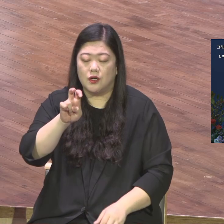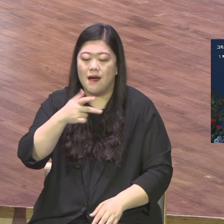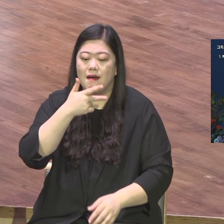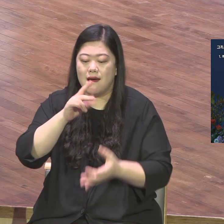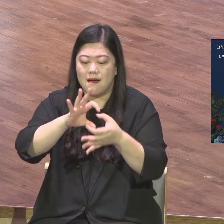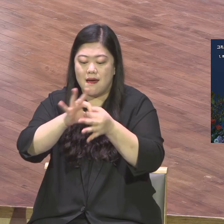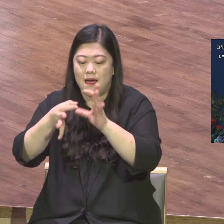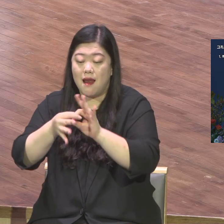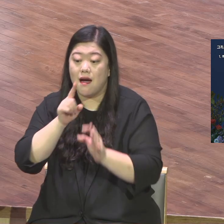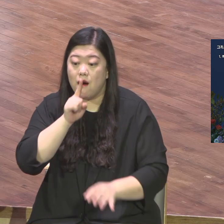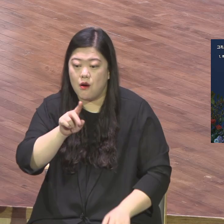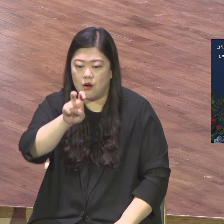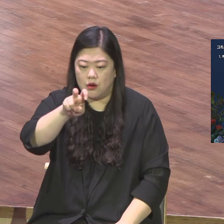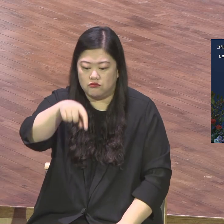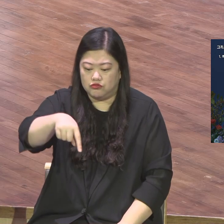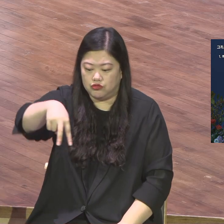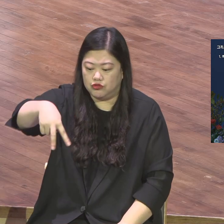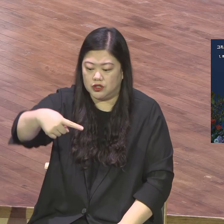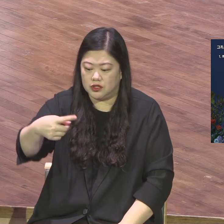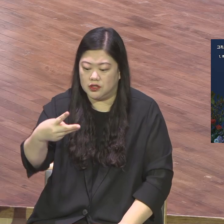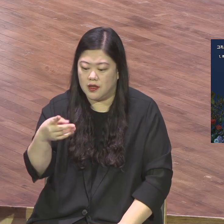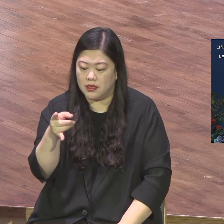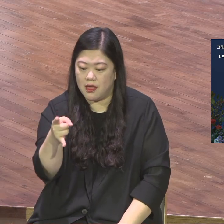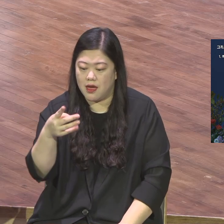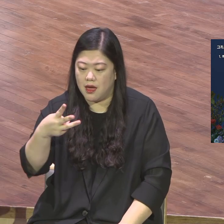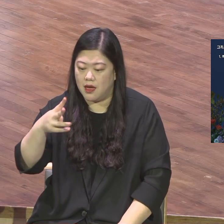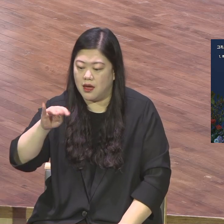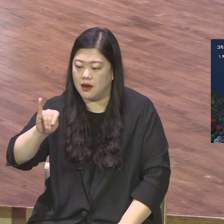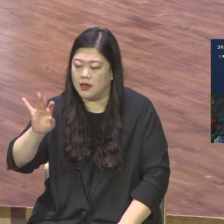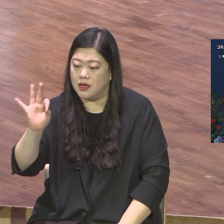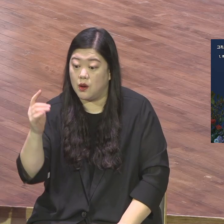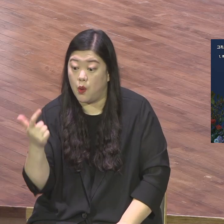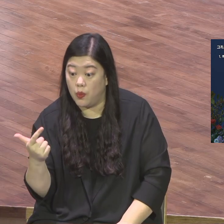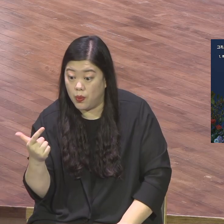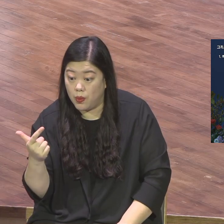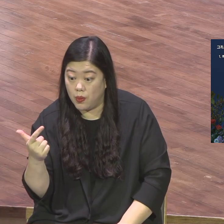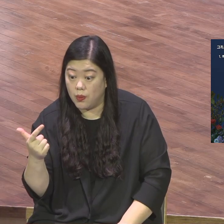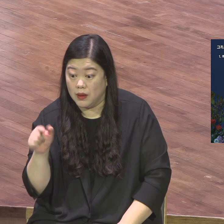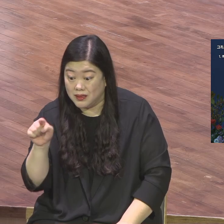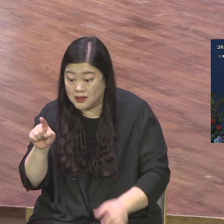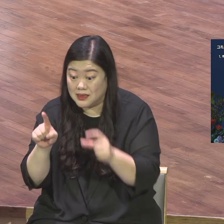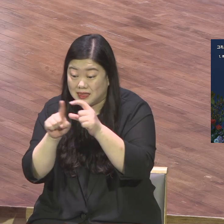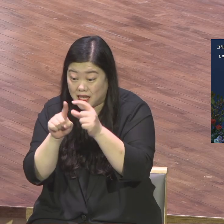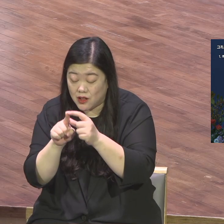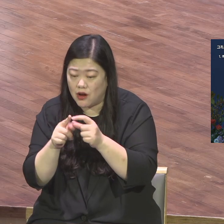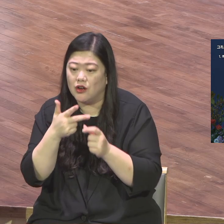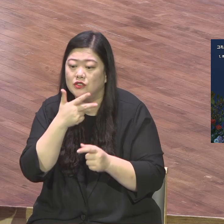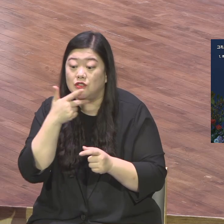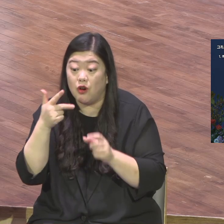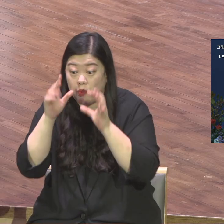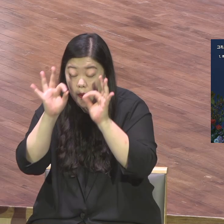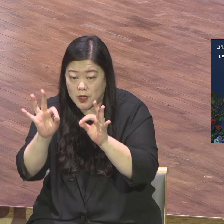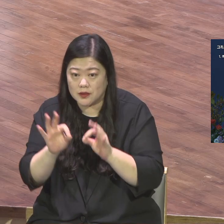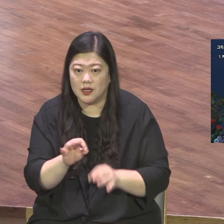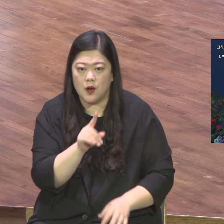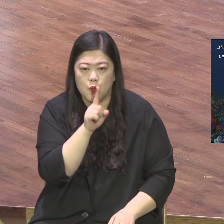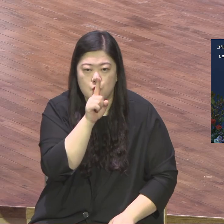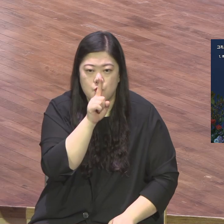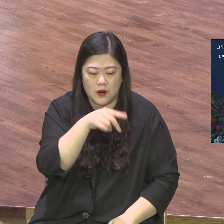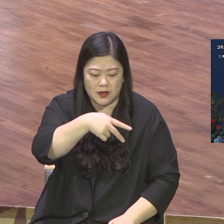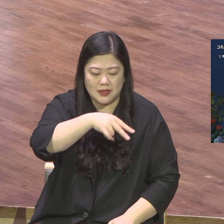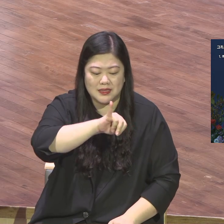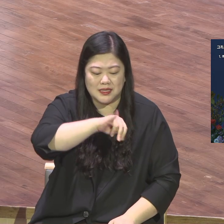무스테리온이라 합니다. 무스테리온이라는데 흔히 이 비밀로 이야기하는 이 단어 중에는 영어로 시크릿이라